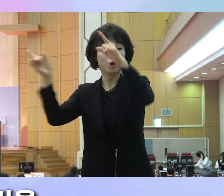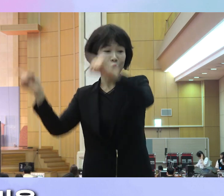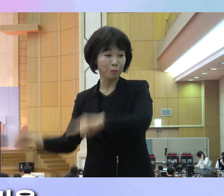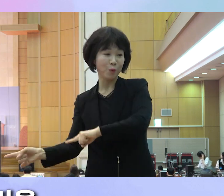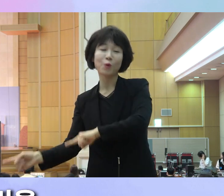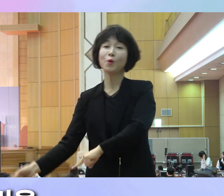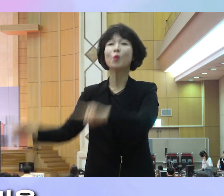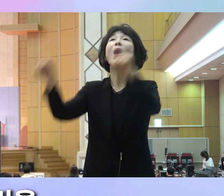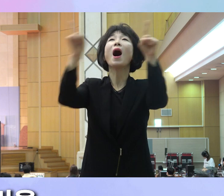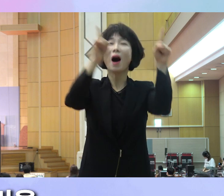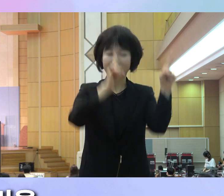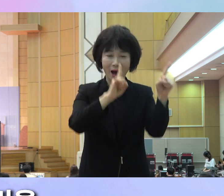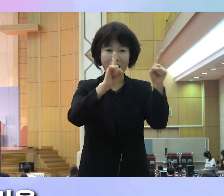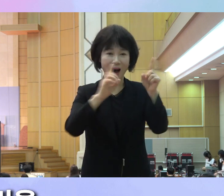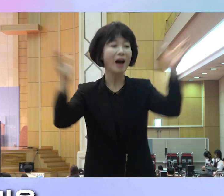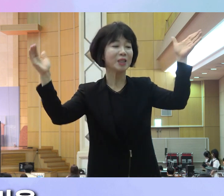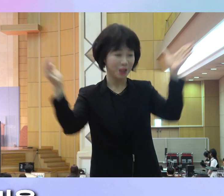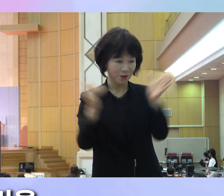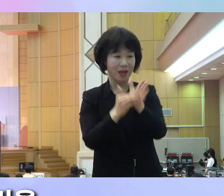예수